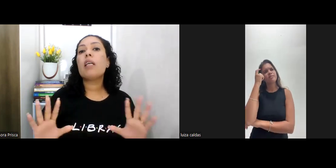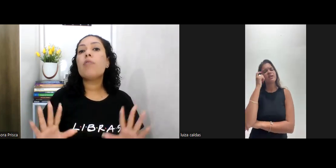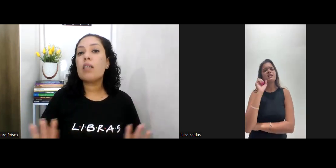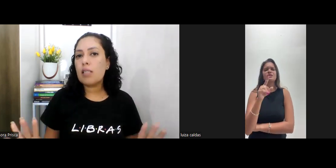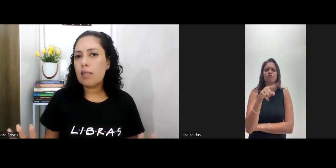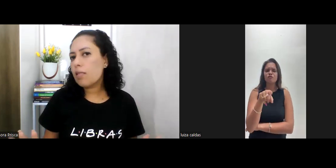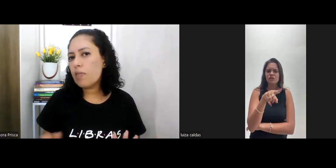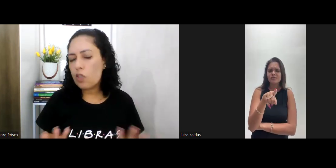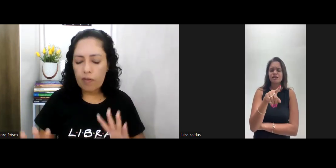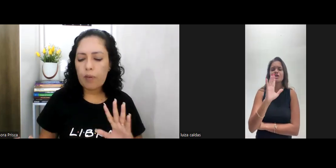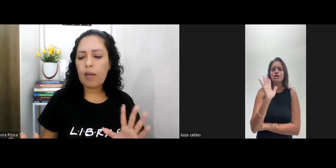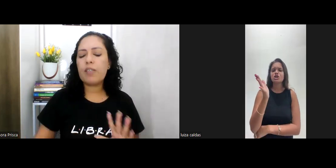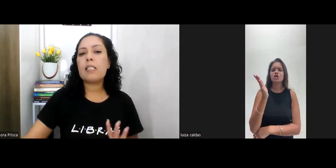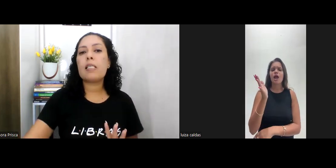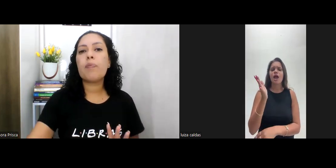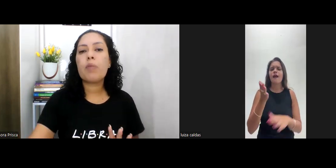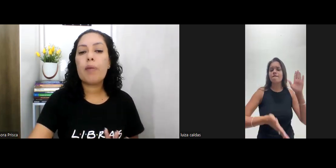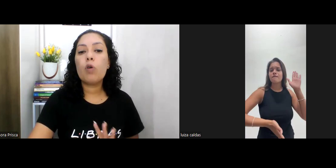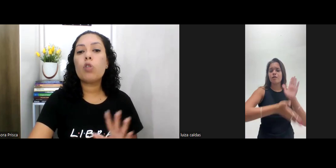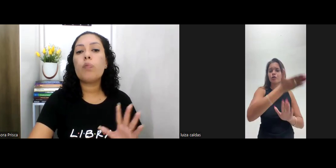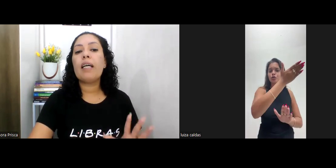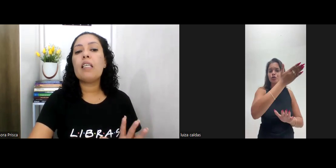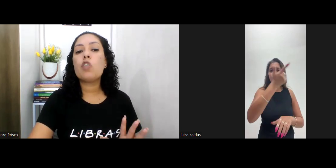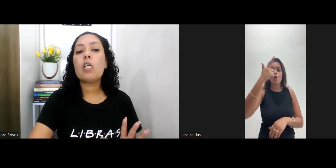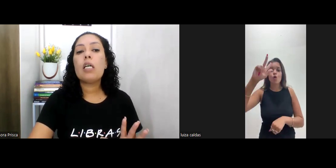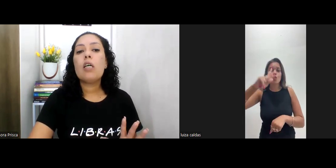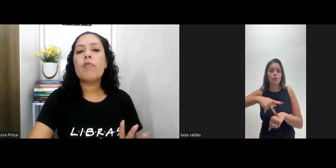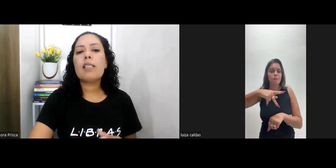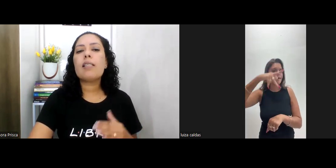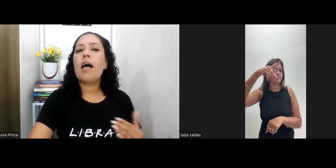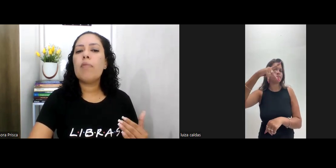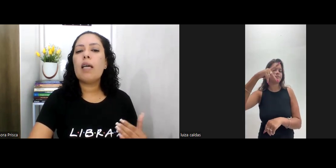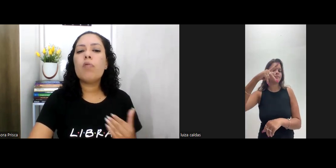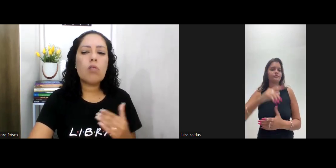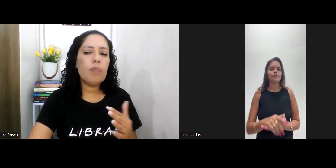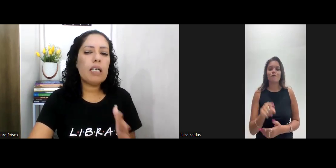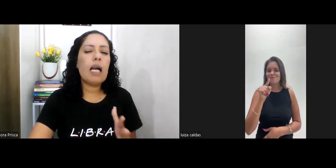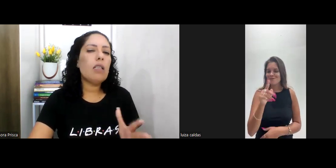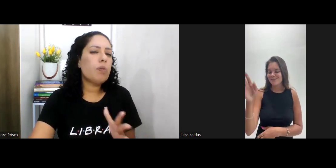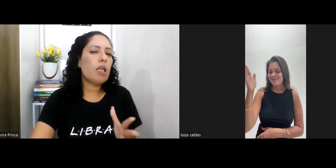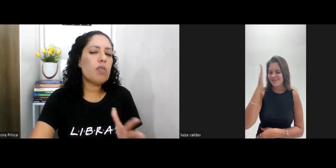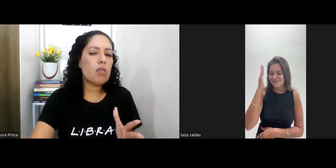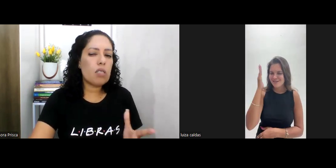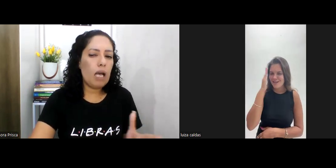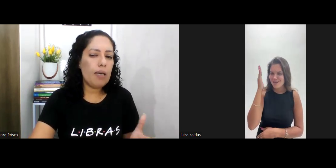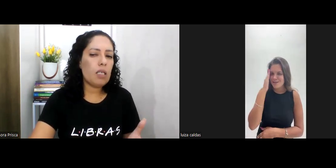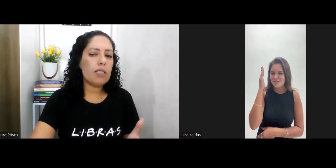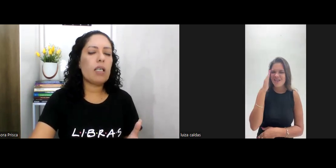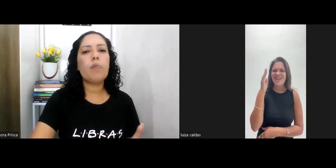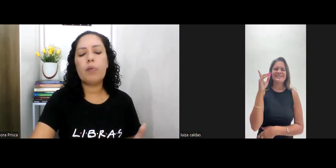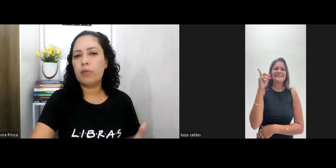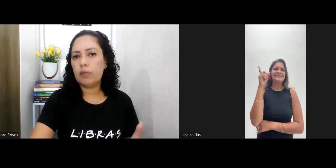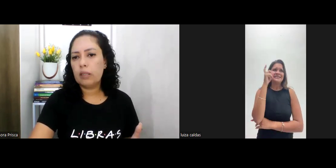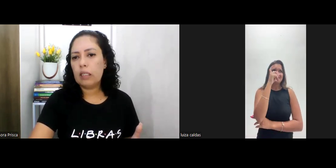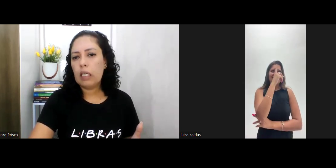dar o exemplo da França. Se você já foi para a França, para outro país, você sabe que é muito complicado porque você não sabe a